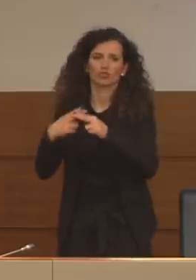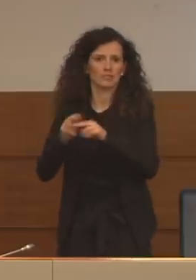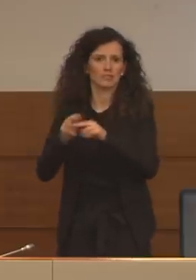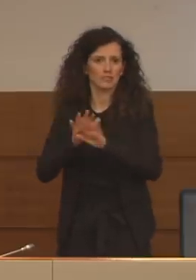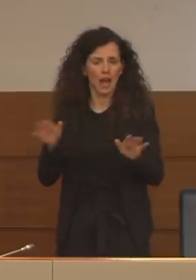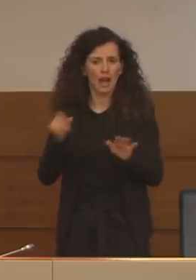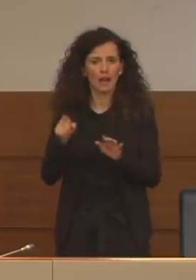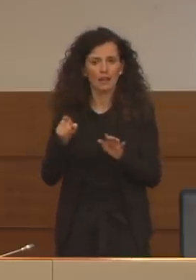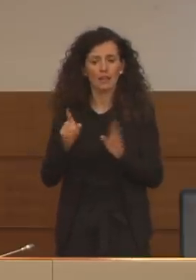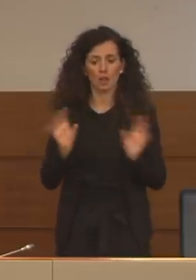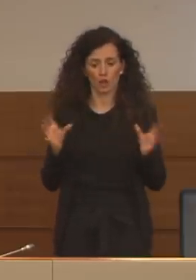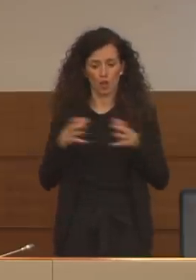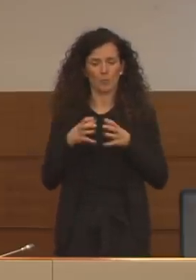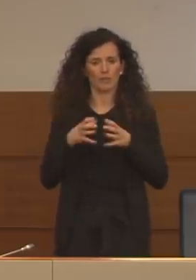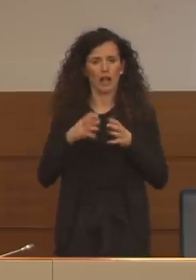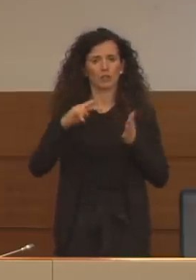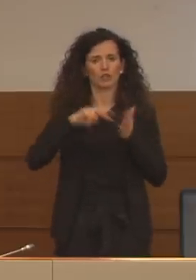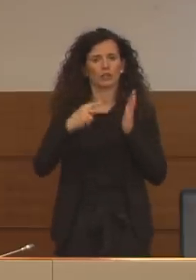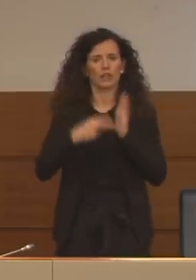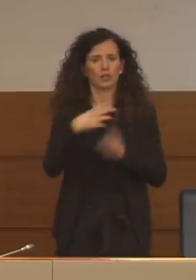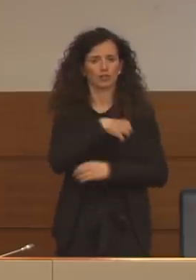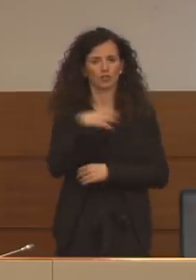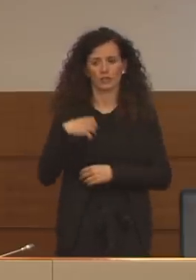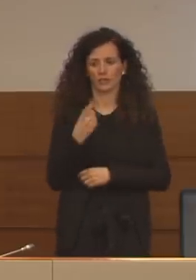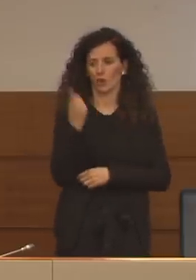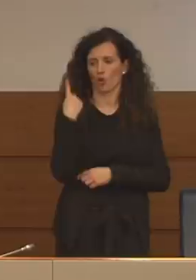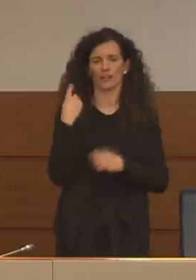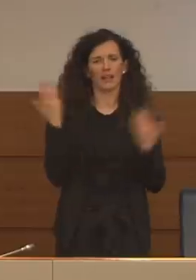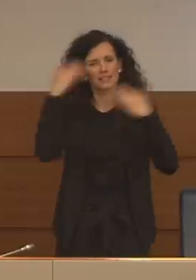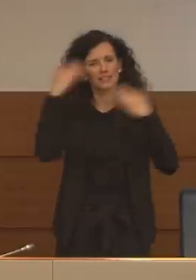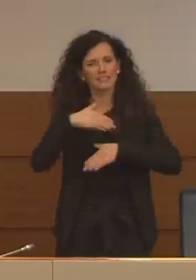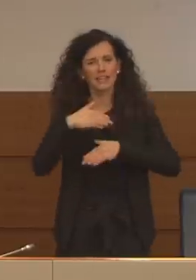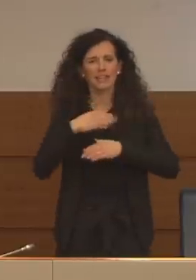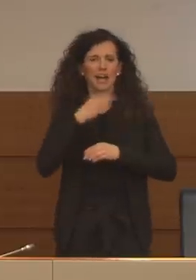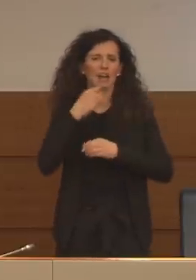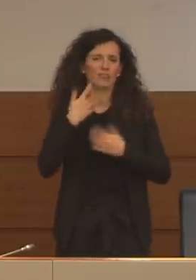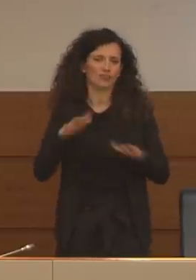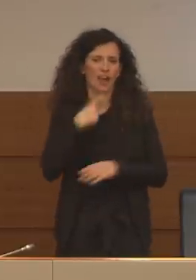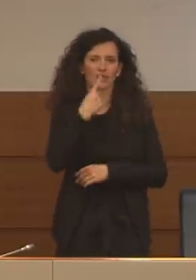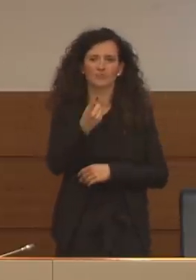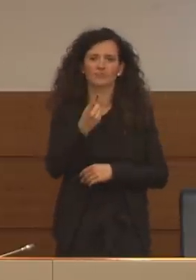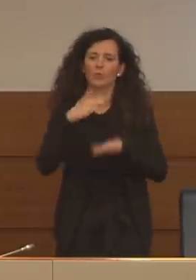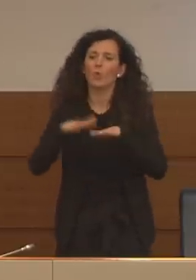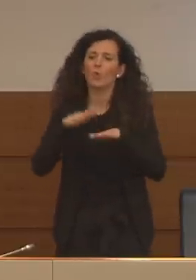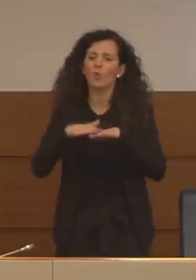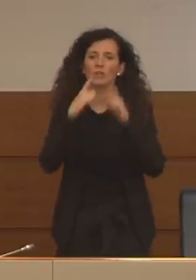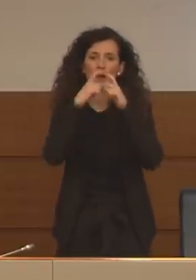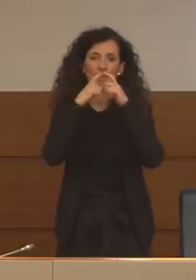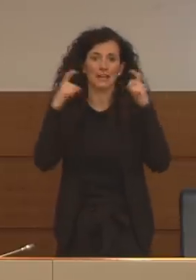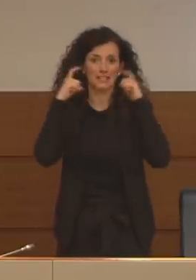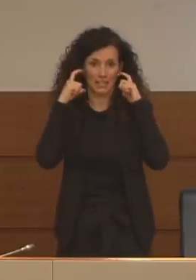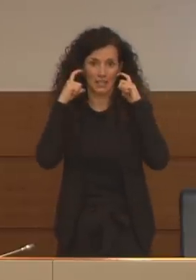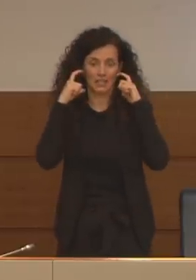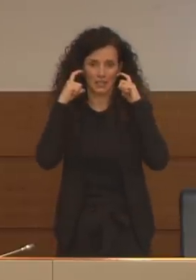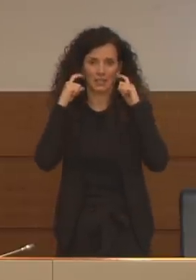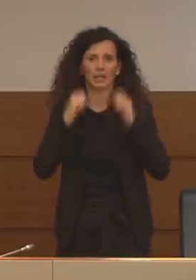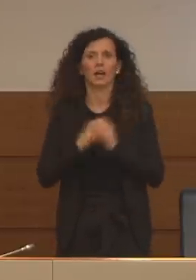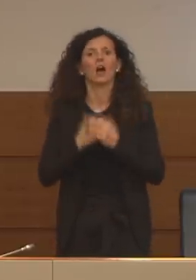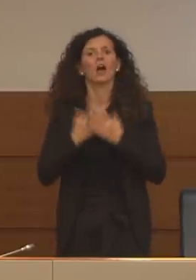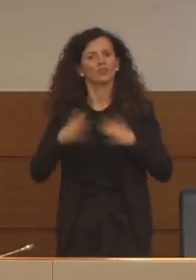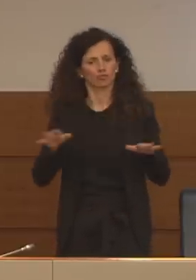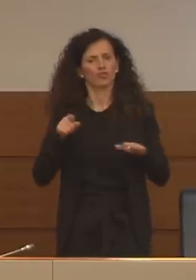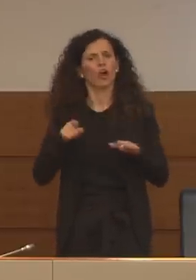lo stesso comitato vecchio scientifico ieri sera vi avevo parlato dell'uso delle mascherine si è pronunciato